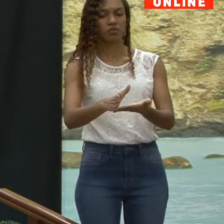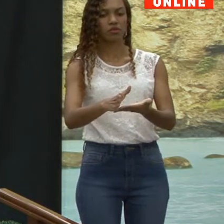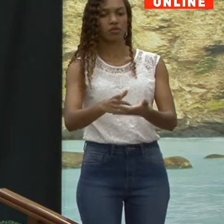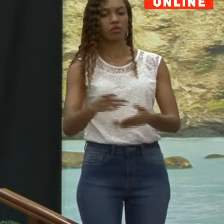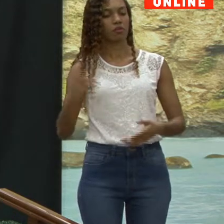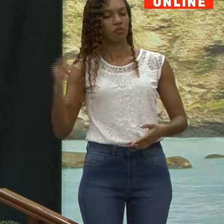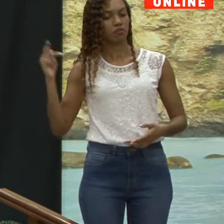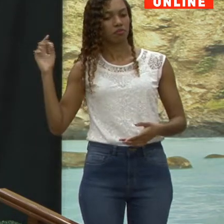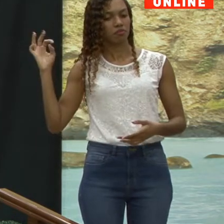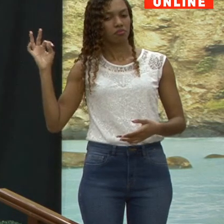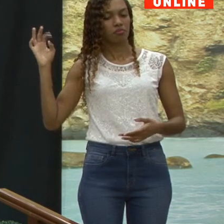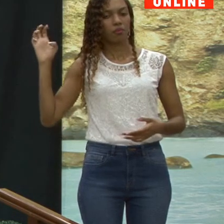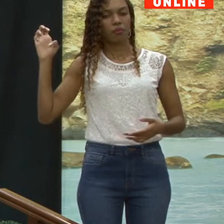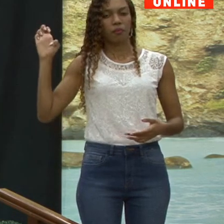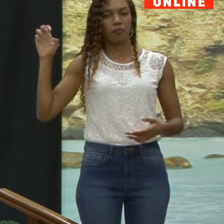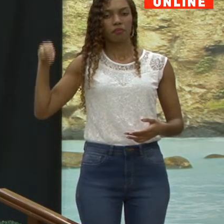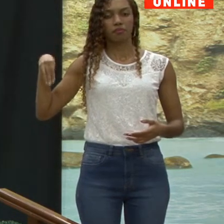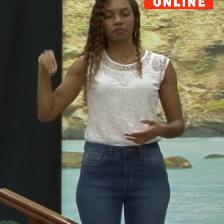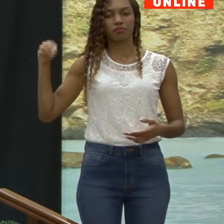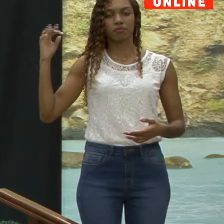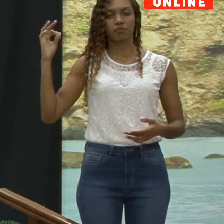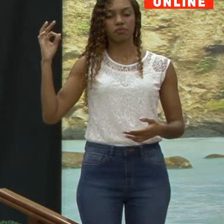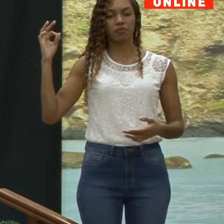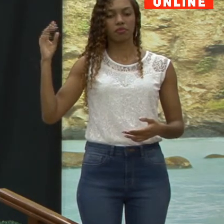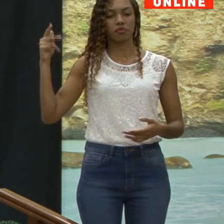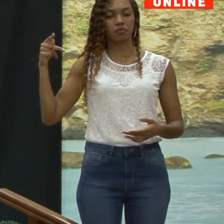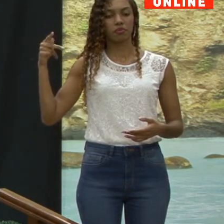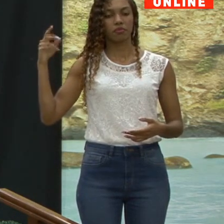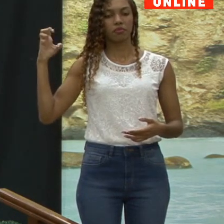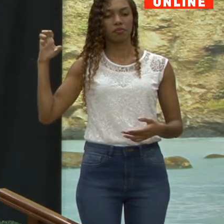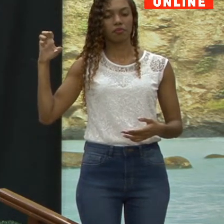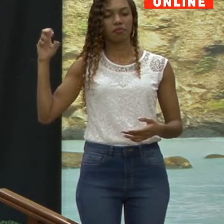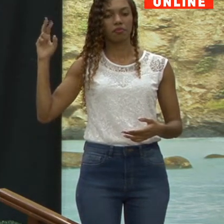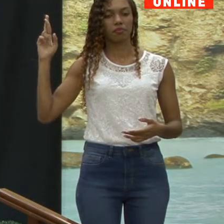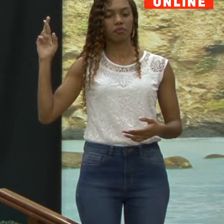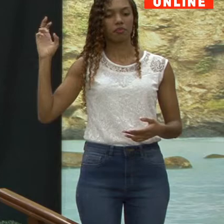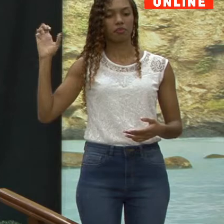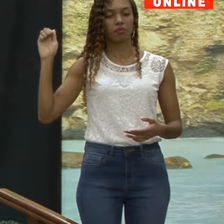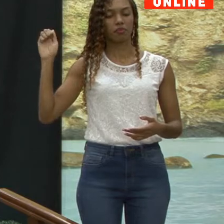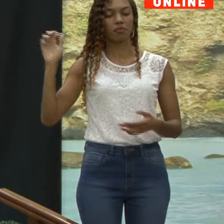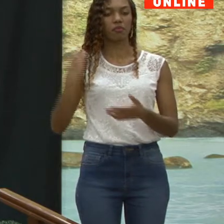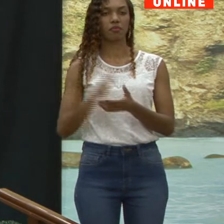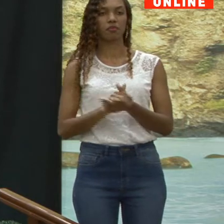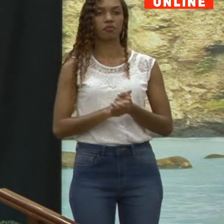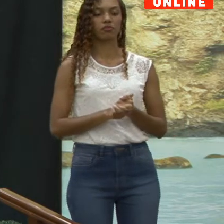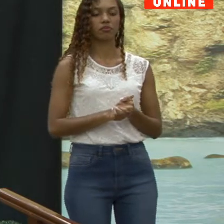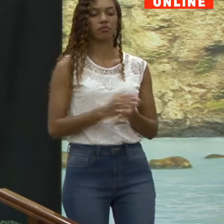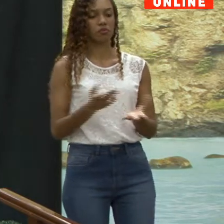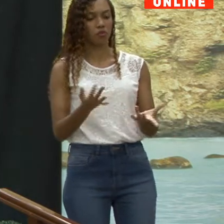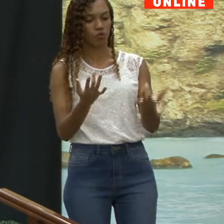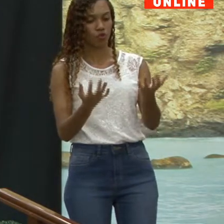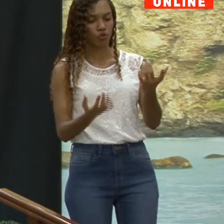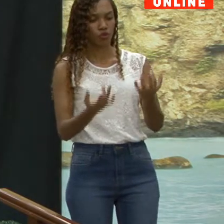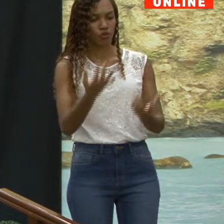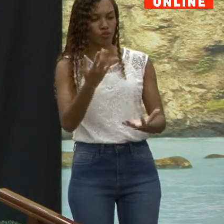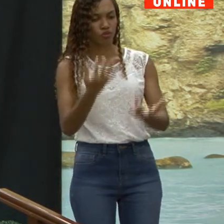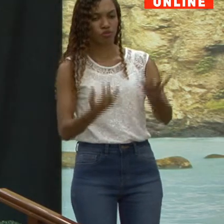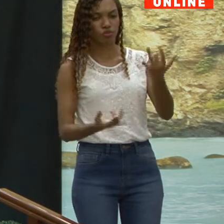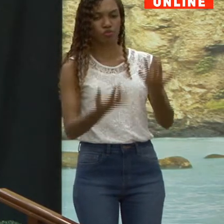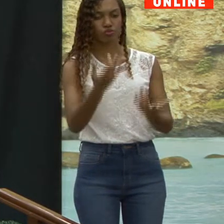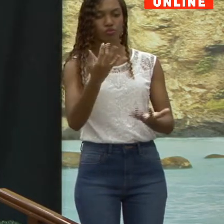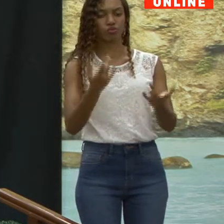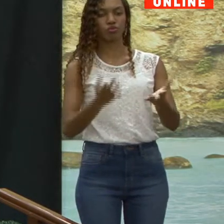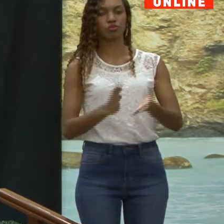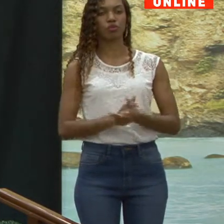Mas porque ela passou pela têmpera, ela foi forjada no fogo.